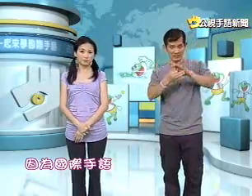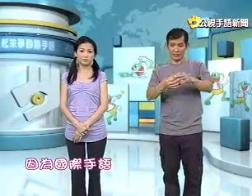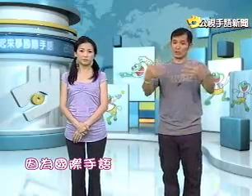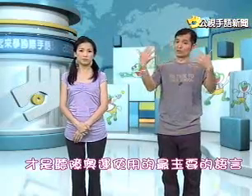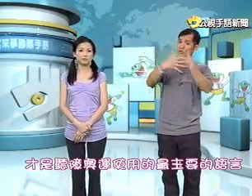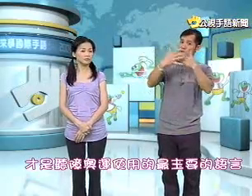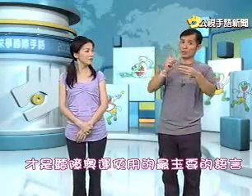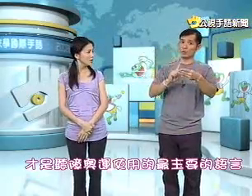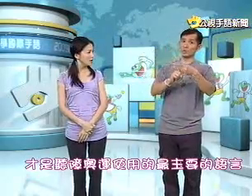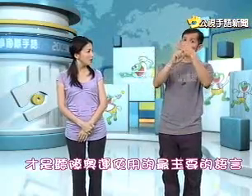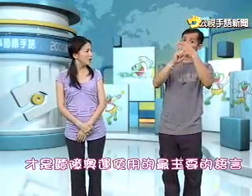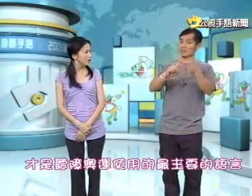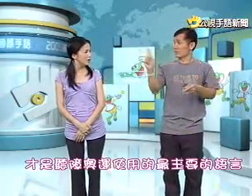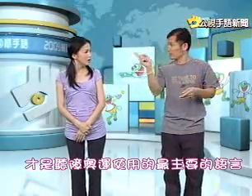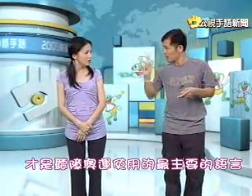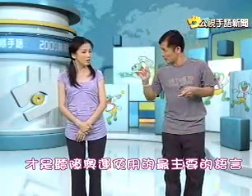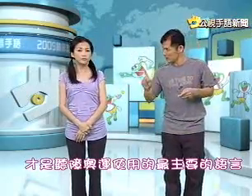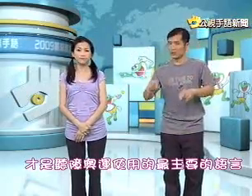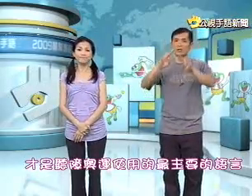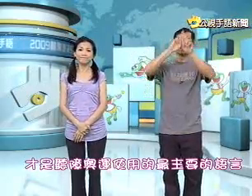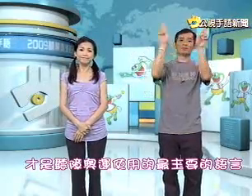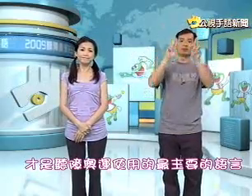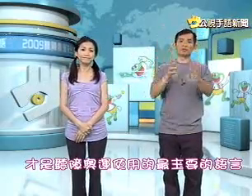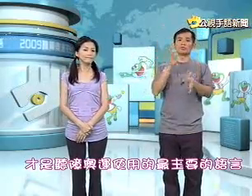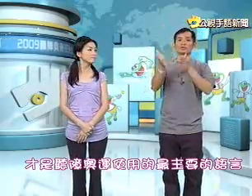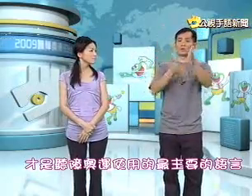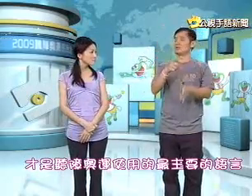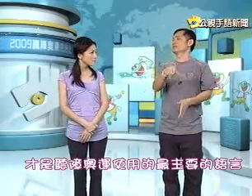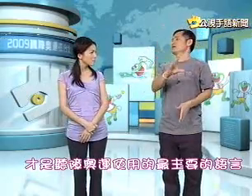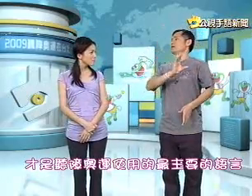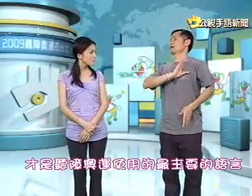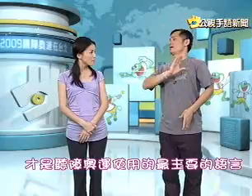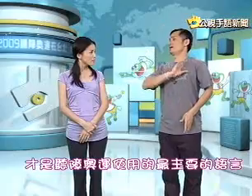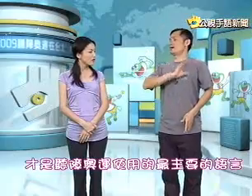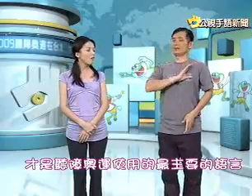手语才是听障奥运使用的最主要的语言。